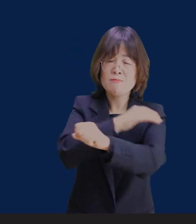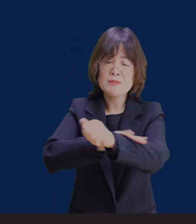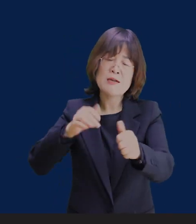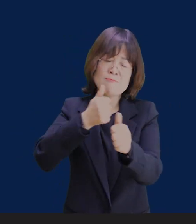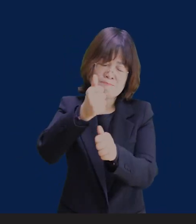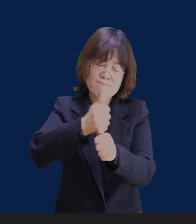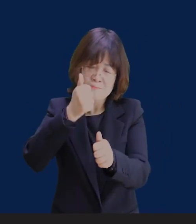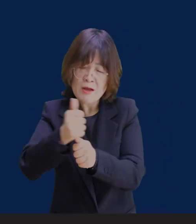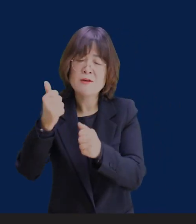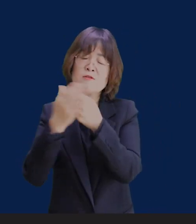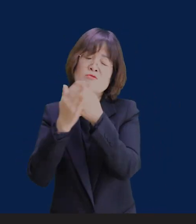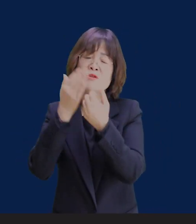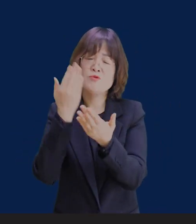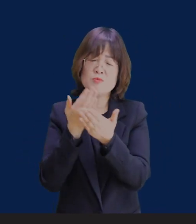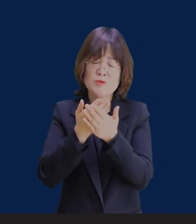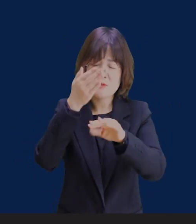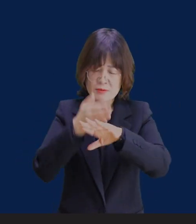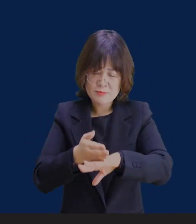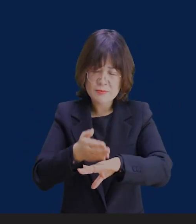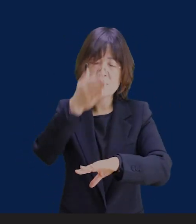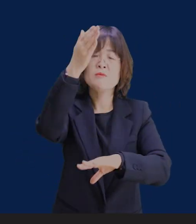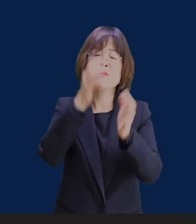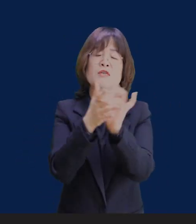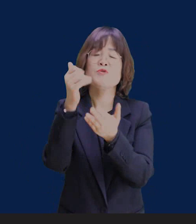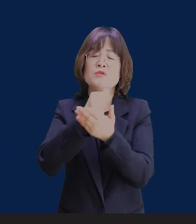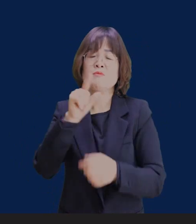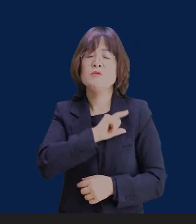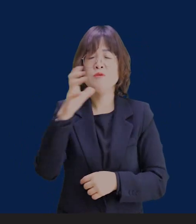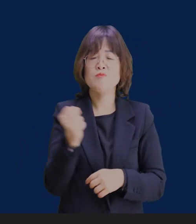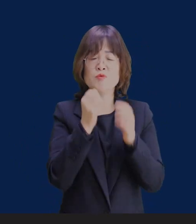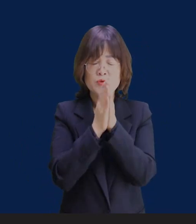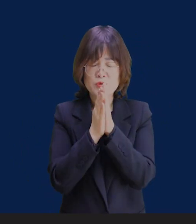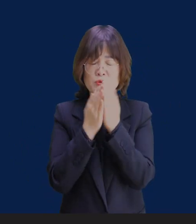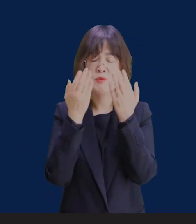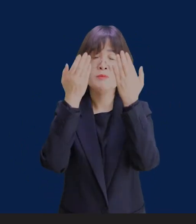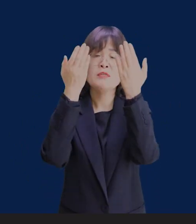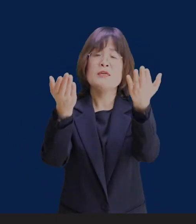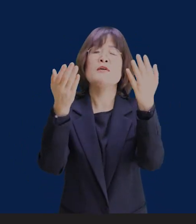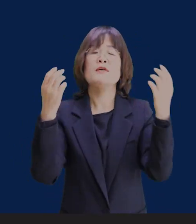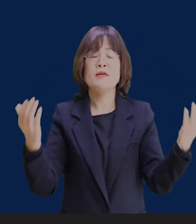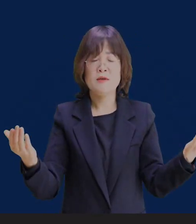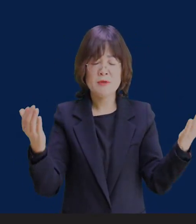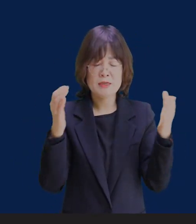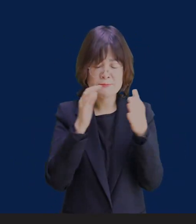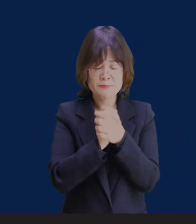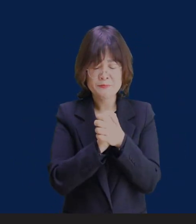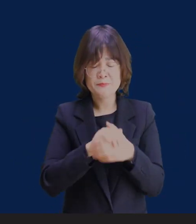어려움도 넉넉히 헤쳐나가게 하옵소서. 감사드리오며 예수님의